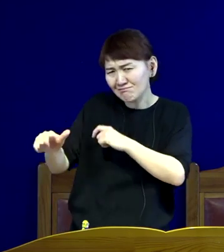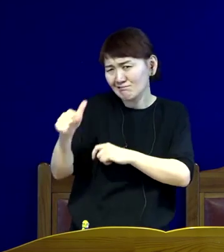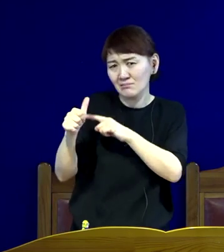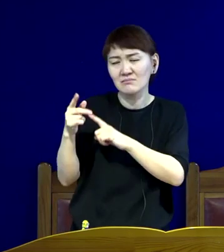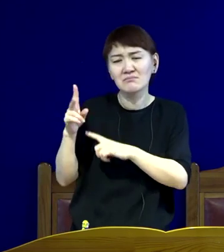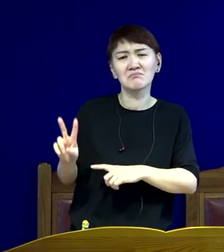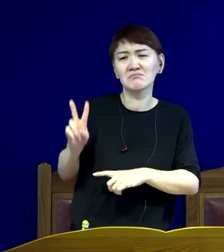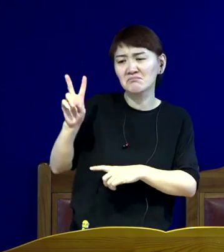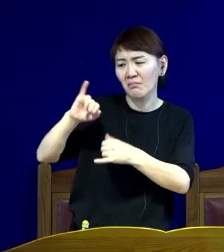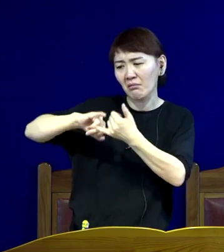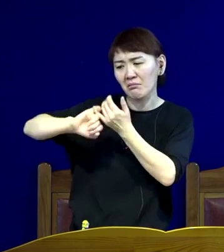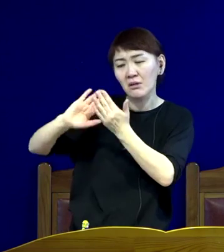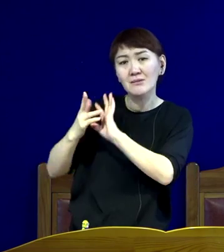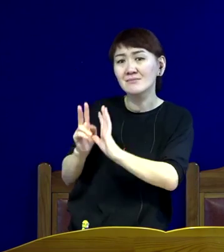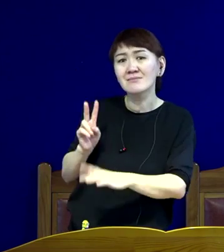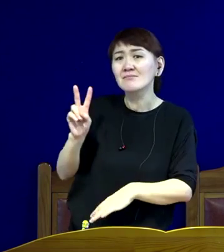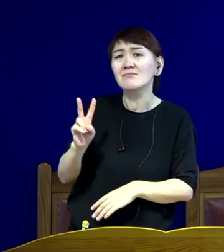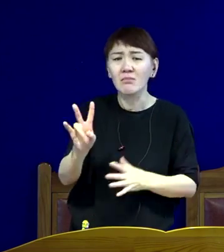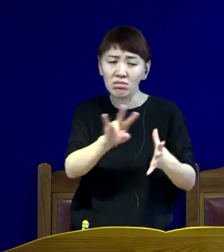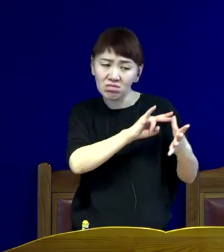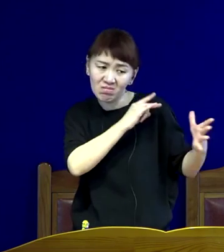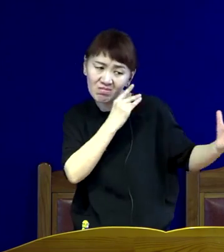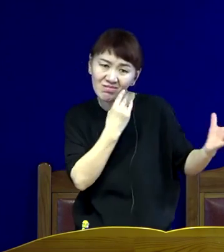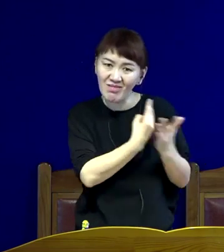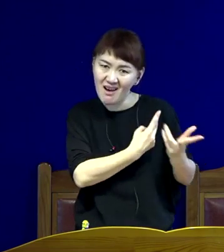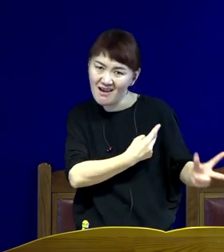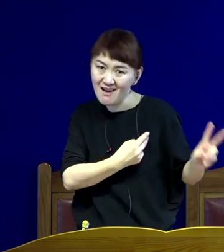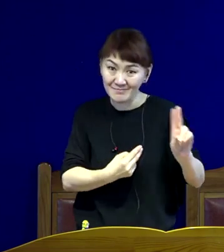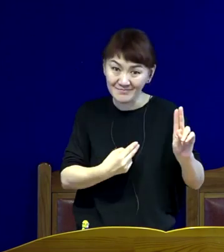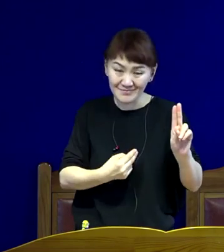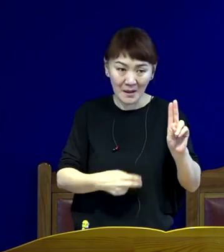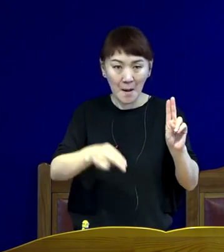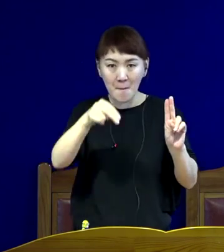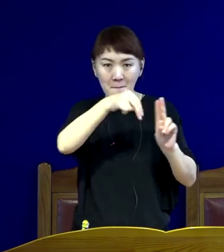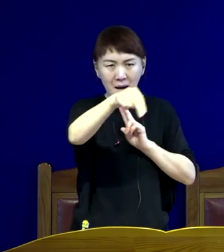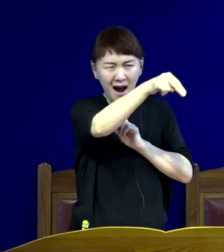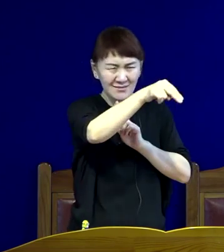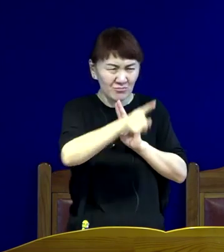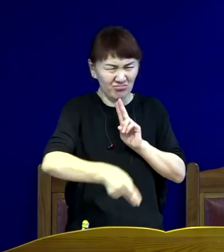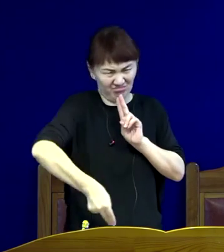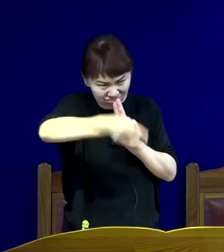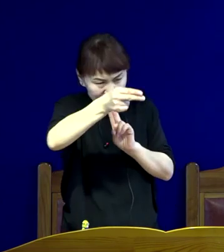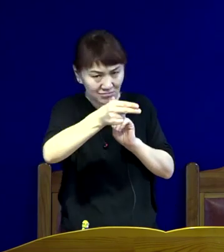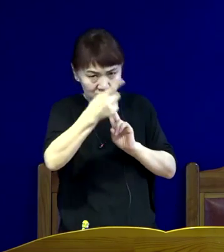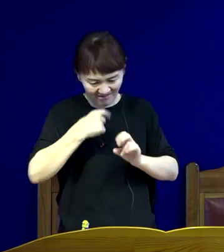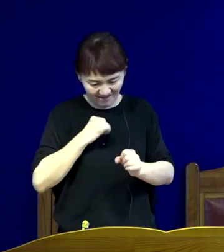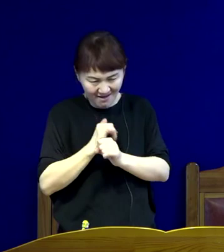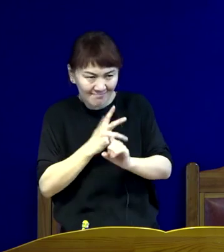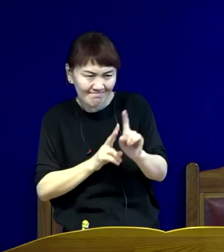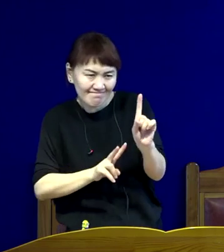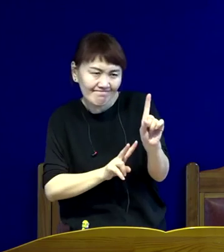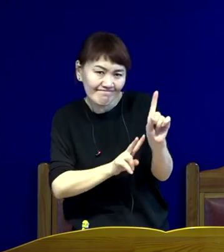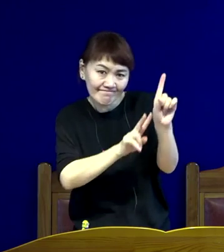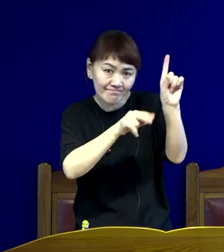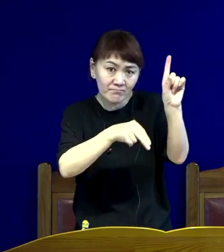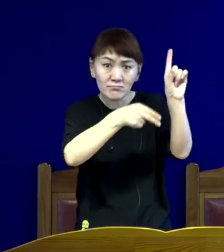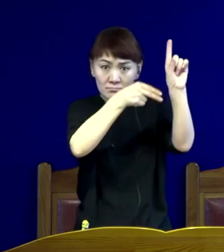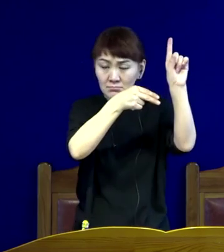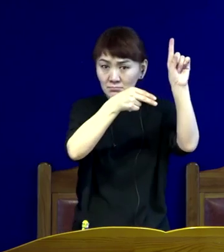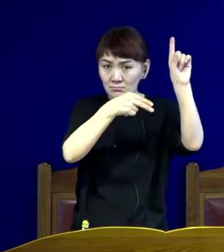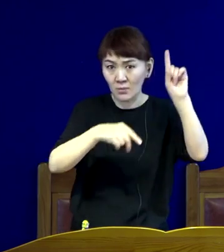вэ? Энэ хоёр нэгдмэл сэтгэлээр Илч Паул туслах үүргийг гүйцэтгэсэн. Энэ хоёрын